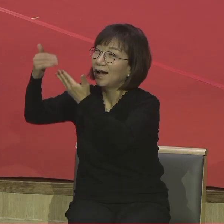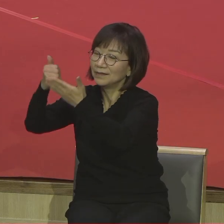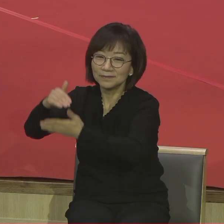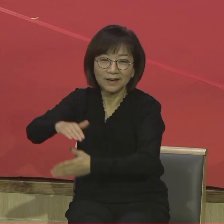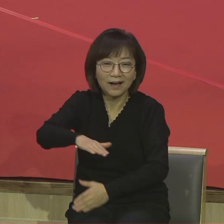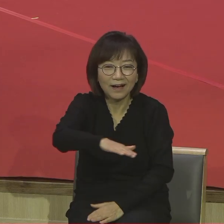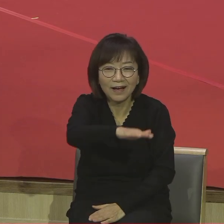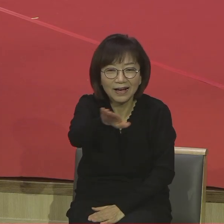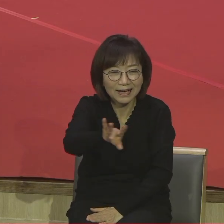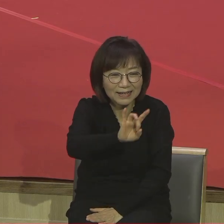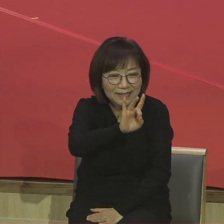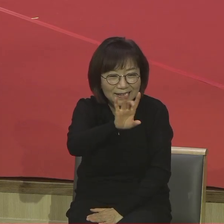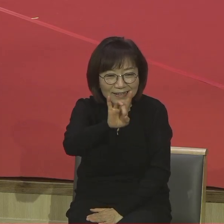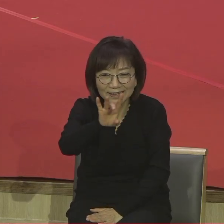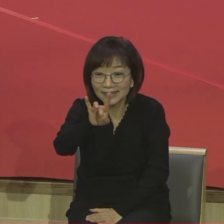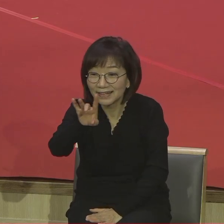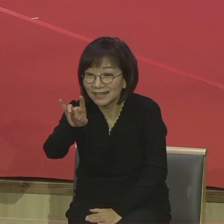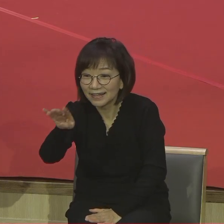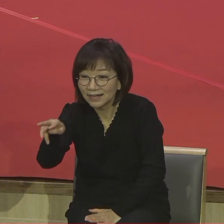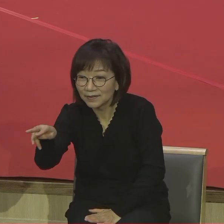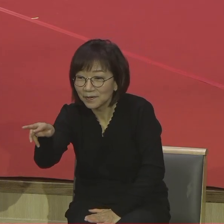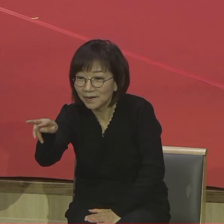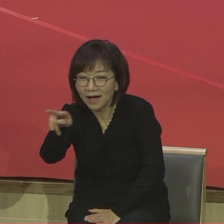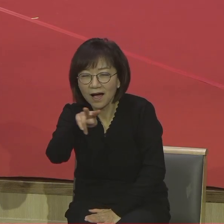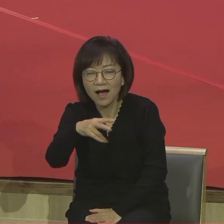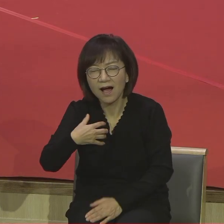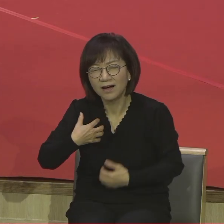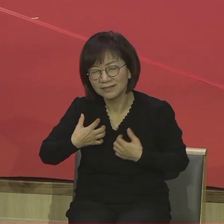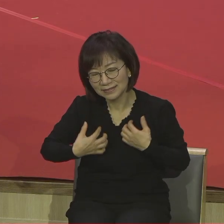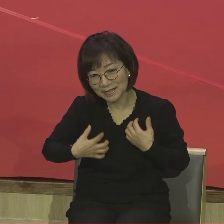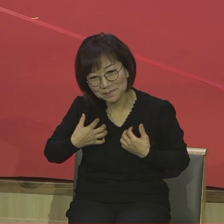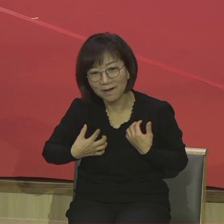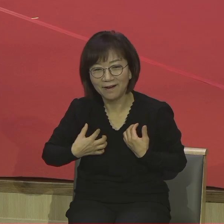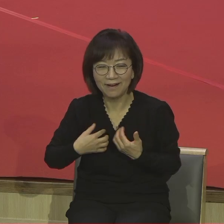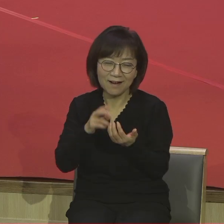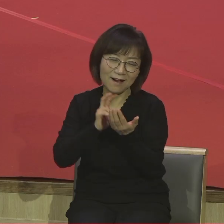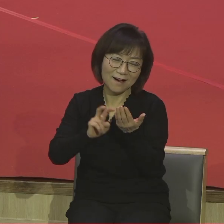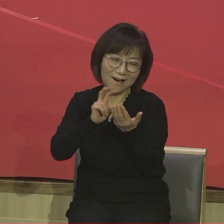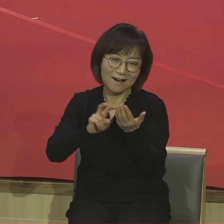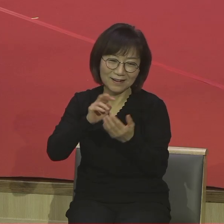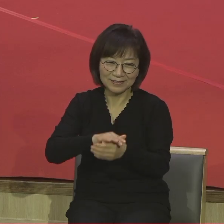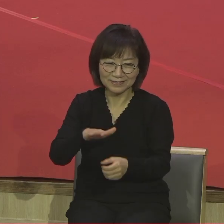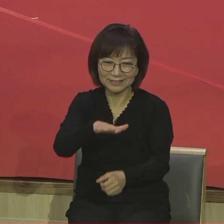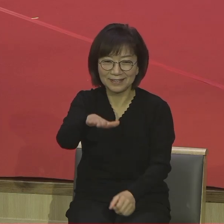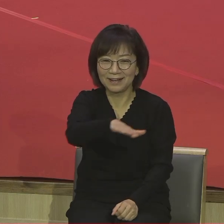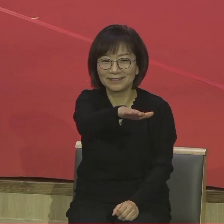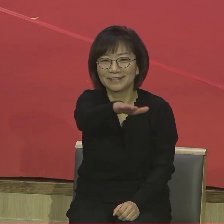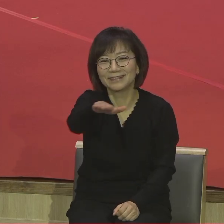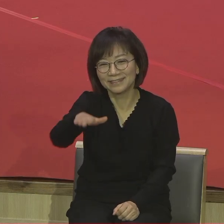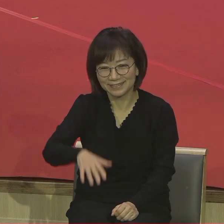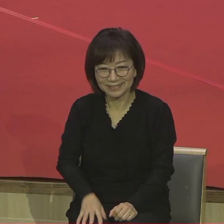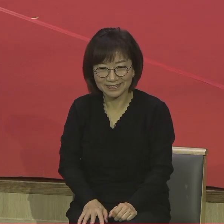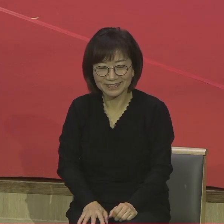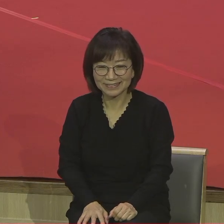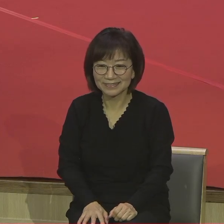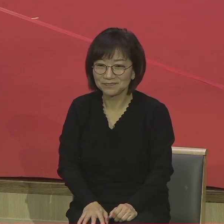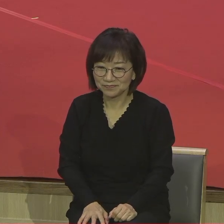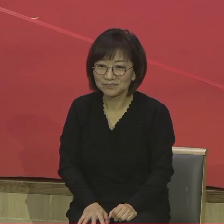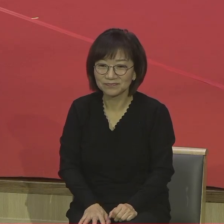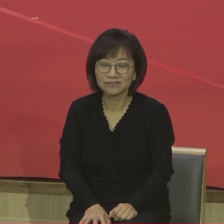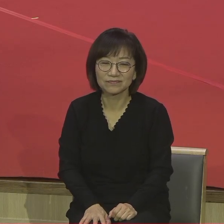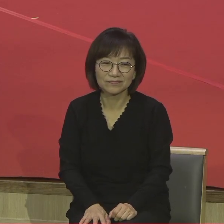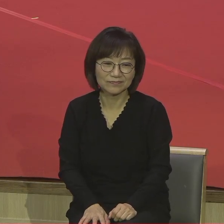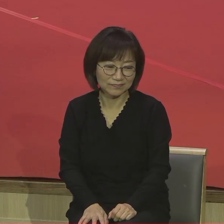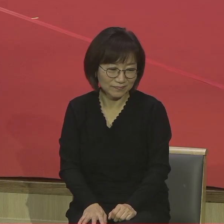하나님은 여러분 한 사람 한 사람을 보면서 너무 기뻐서 노래 부르세요. 인간의 말로는 더 이상